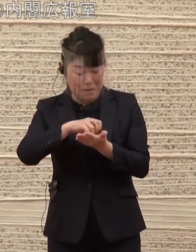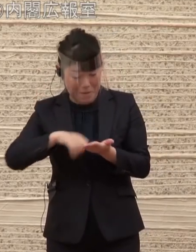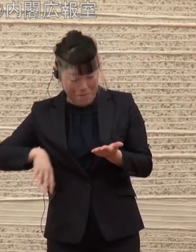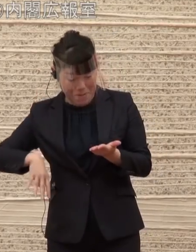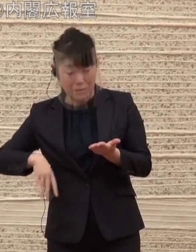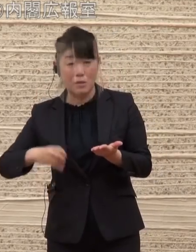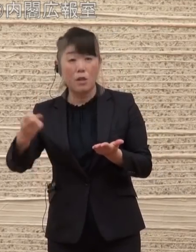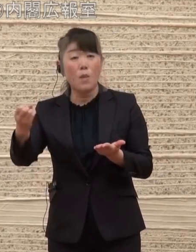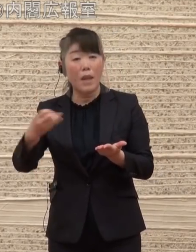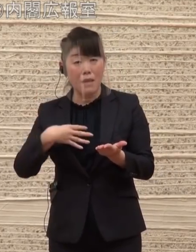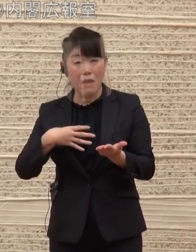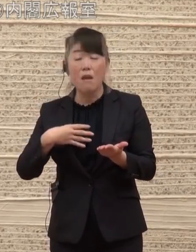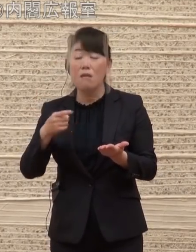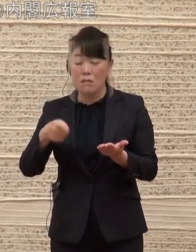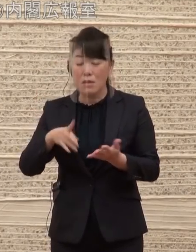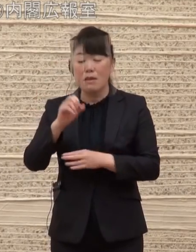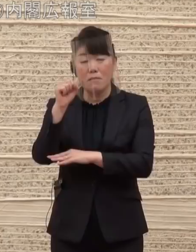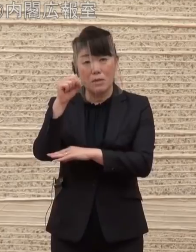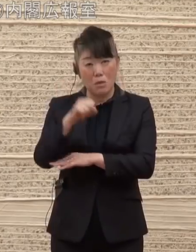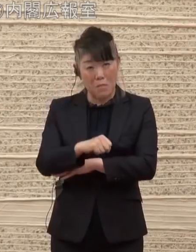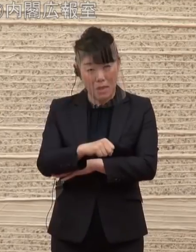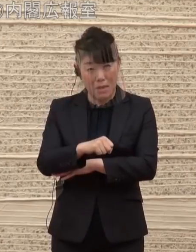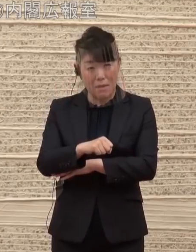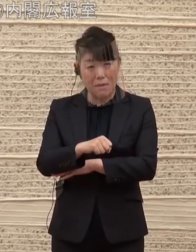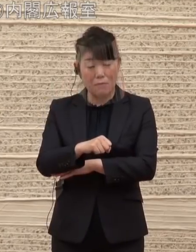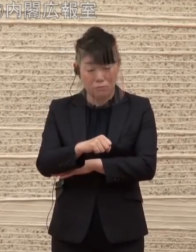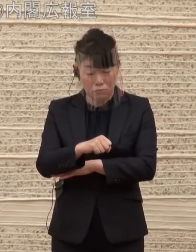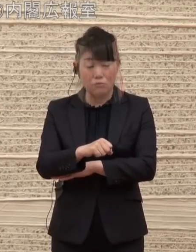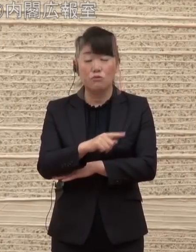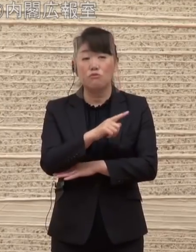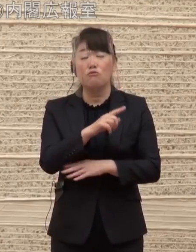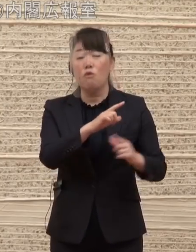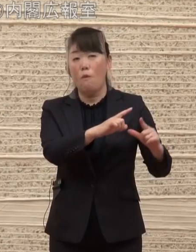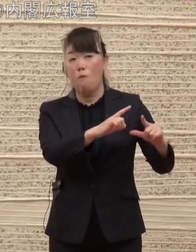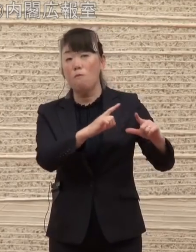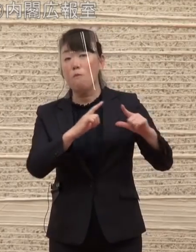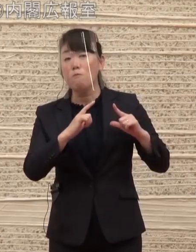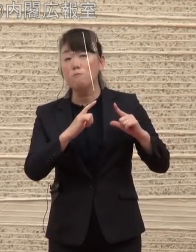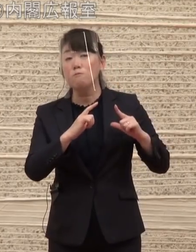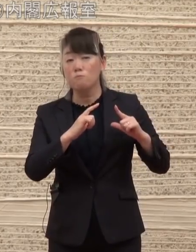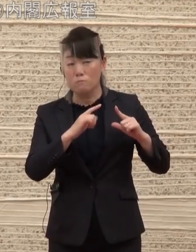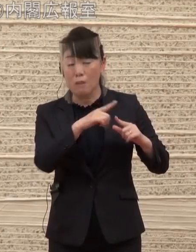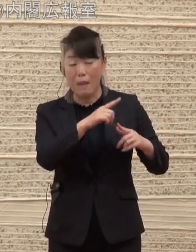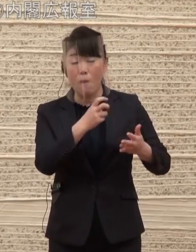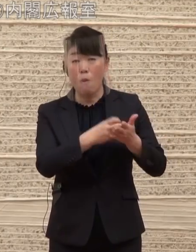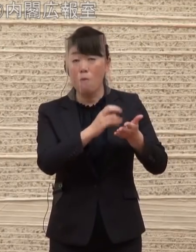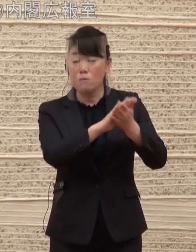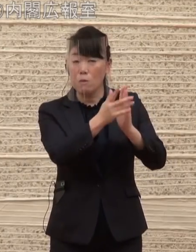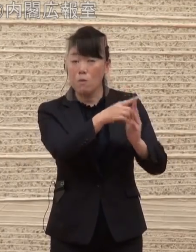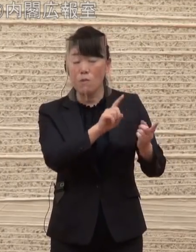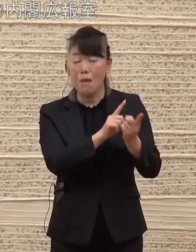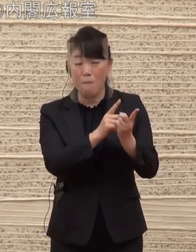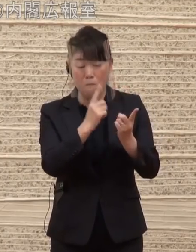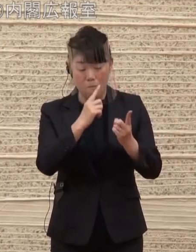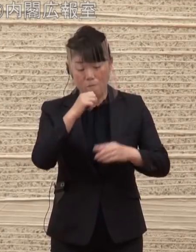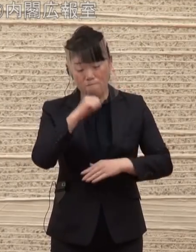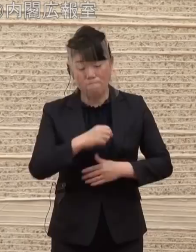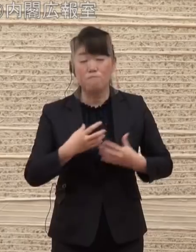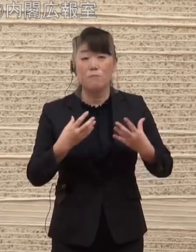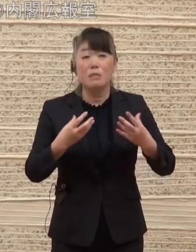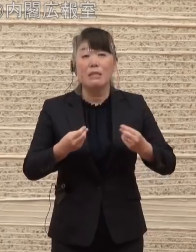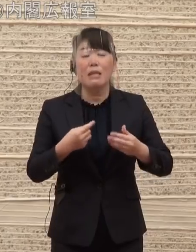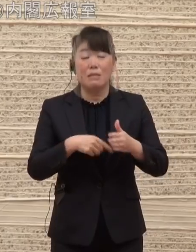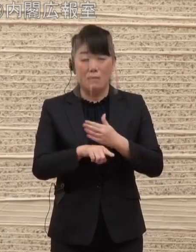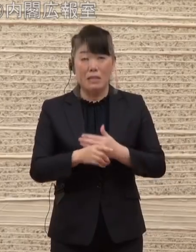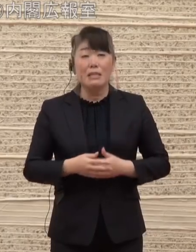認めこととしたいとの方報告がありまして法務省の対応を了承したものでありますもちろんさんの